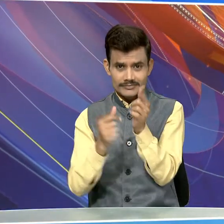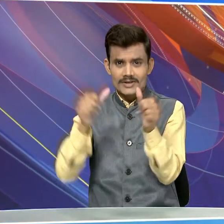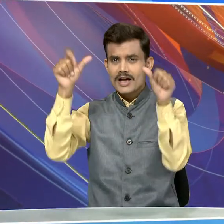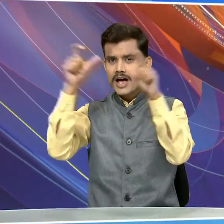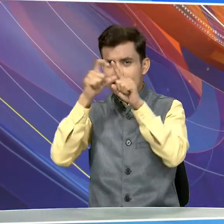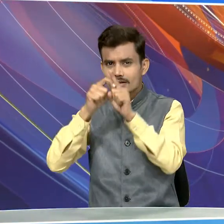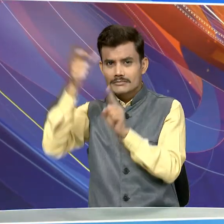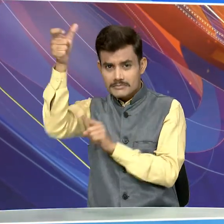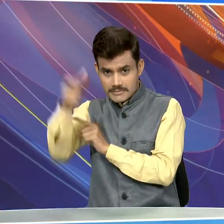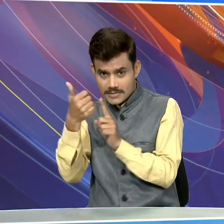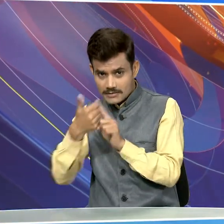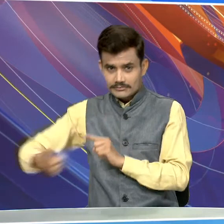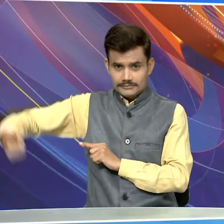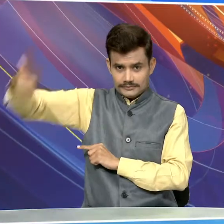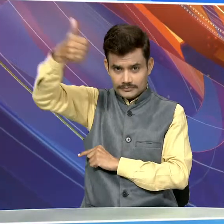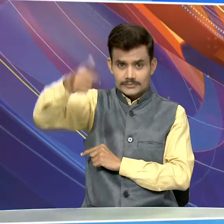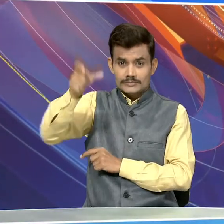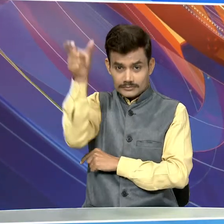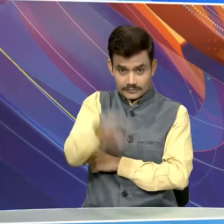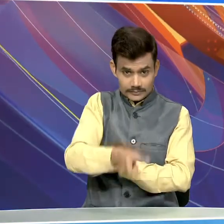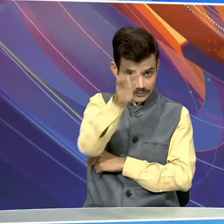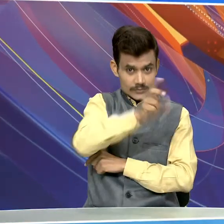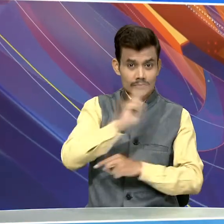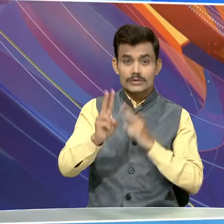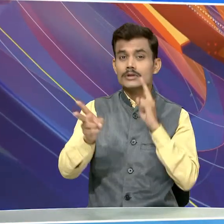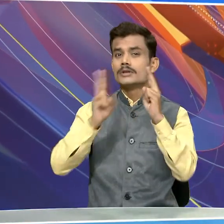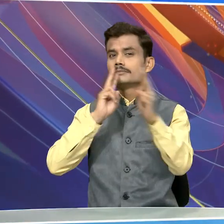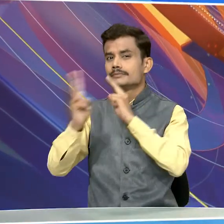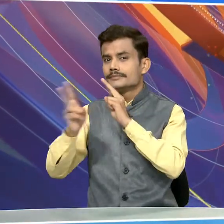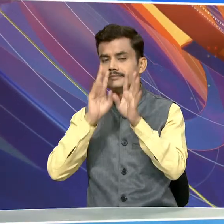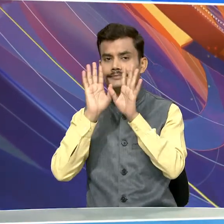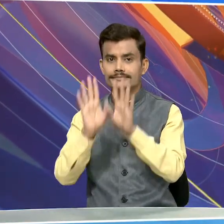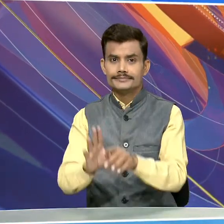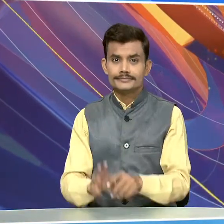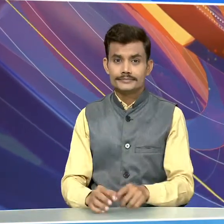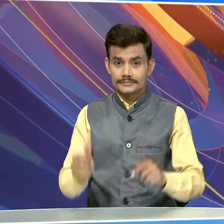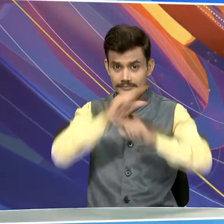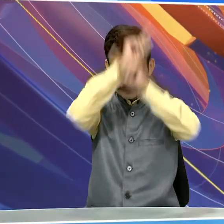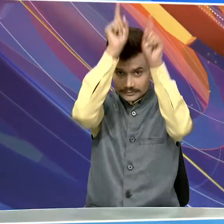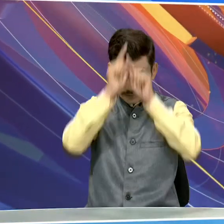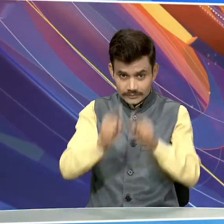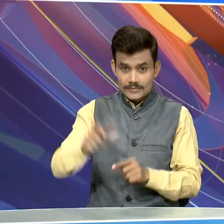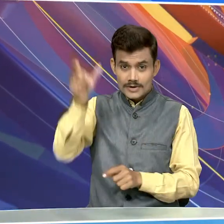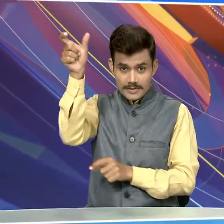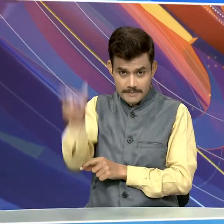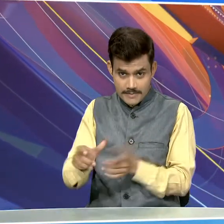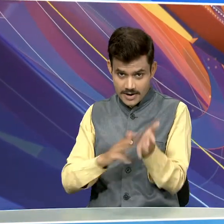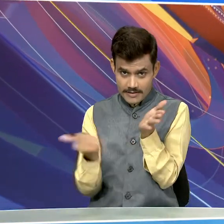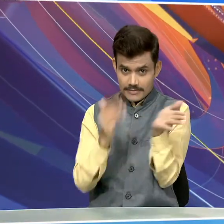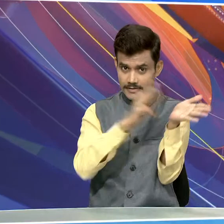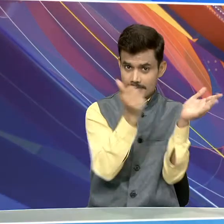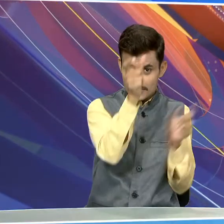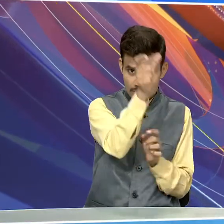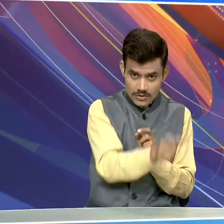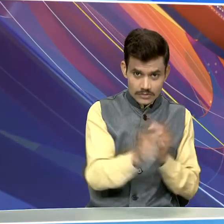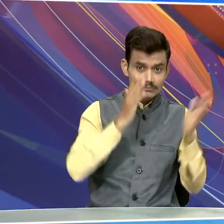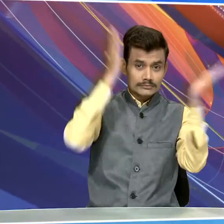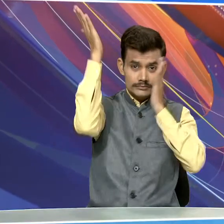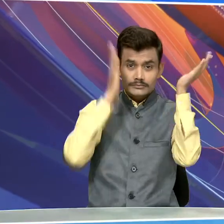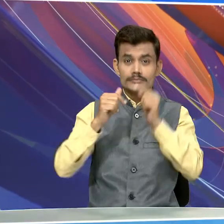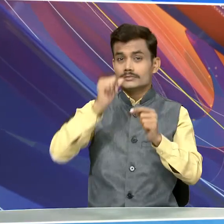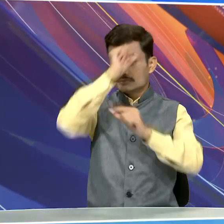दातो सेरी मोहम्मद हसन के साथ द्विपक्षीय वार्ता करेंगे, जिसमें दोनों मंत्री दोनों देशों के